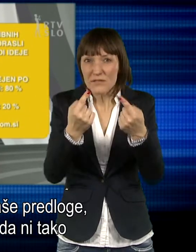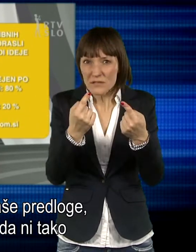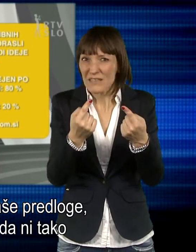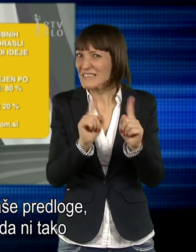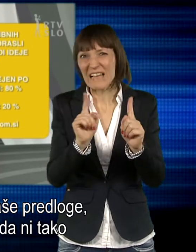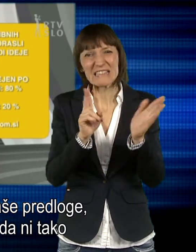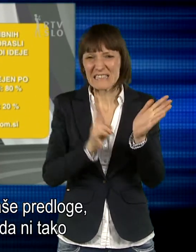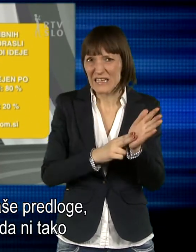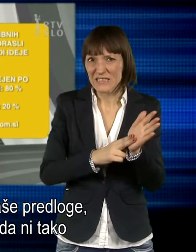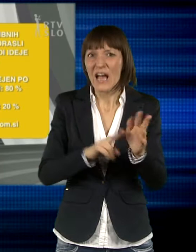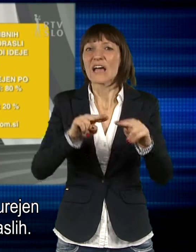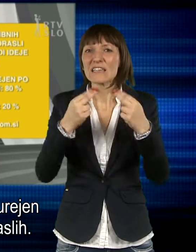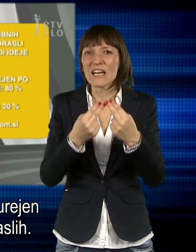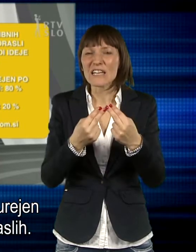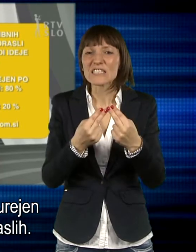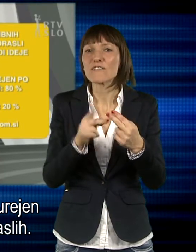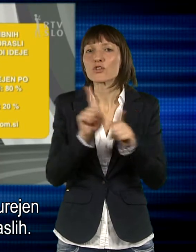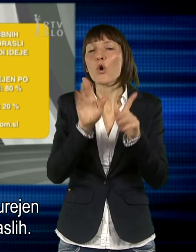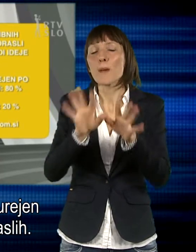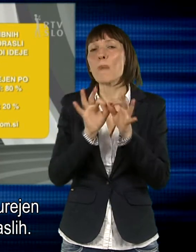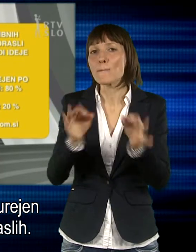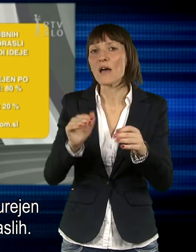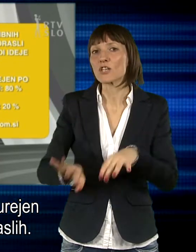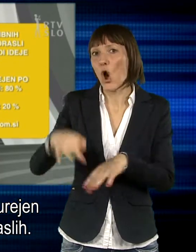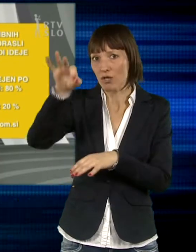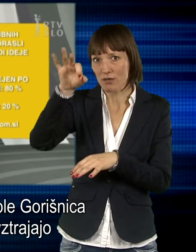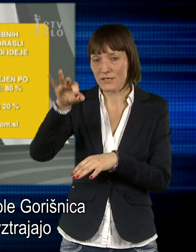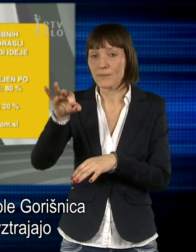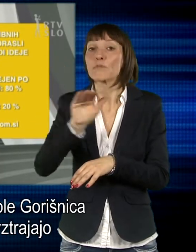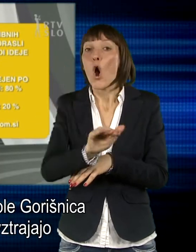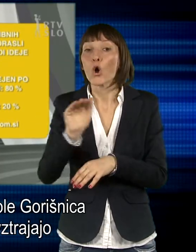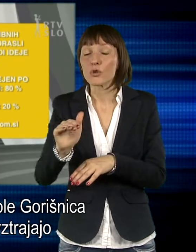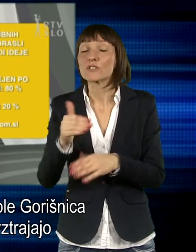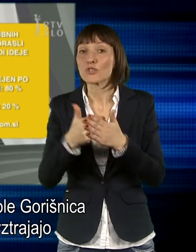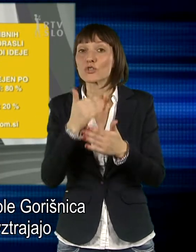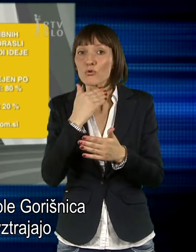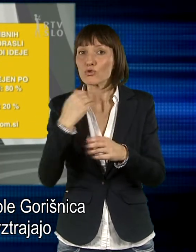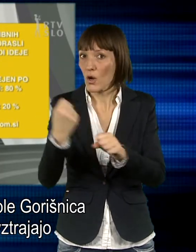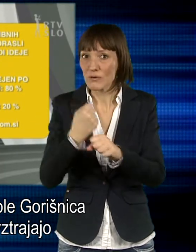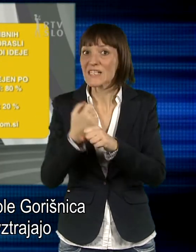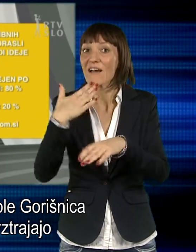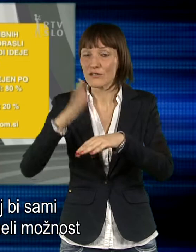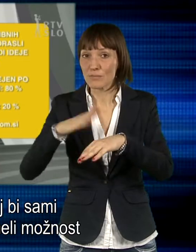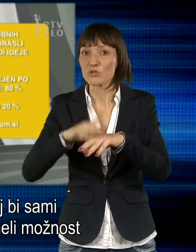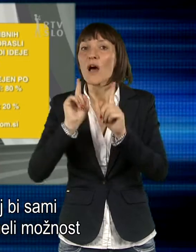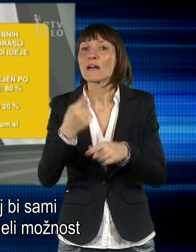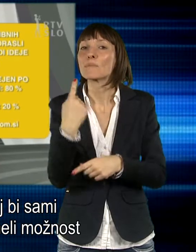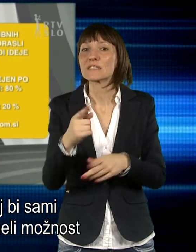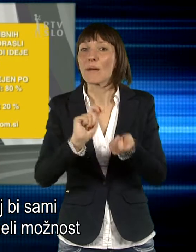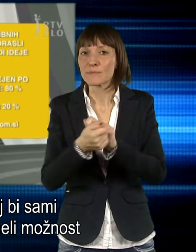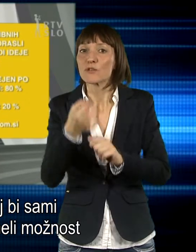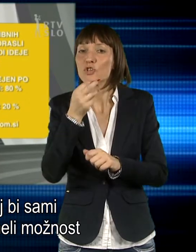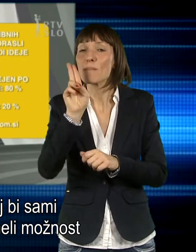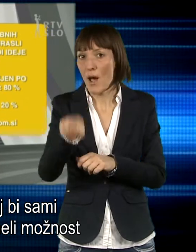očitno menite, da ni tako in da je svet urejen po meri odraslih. Otroci iz osnovne šole Gorišnica pa kljub temu vztrajajo in sporočajo, kaj bi